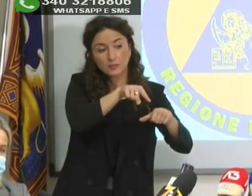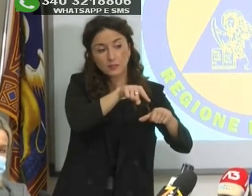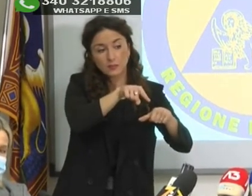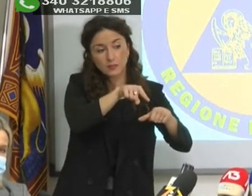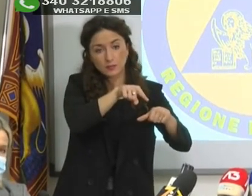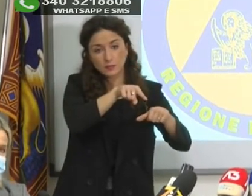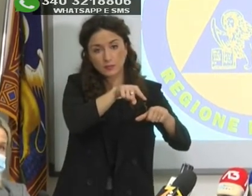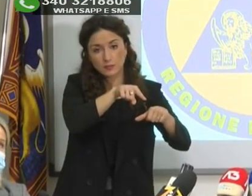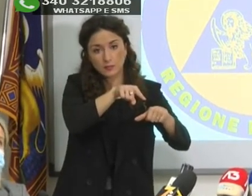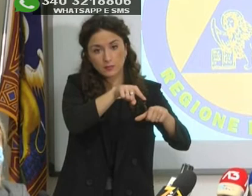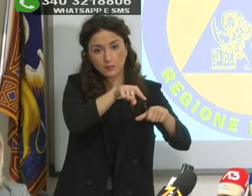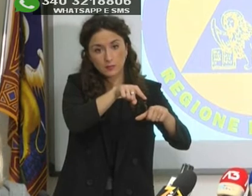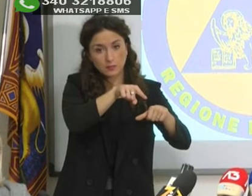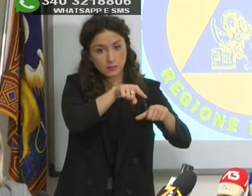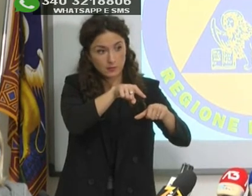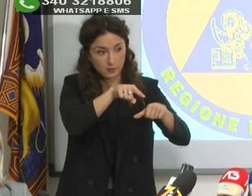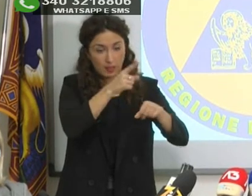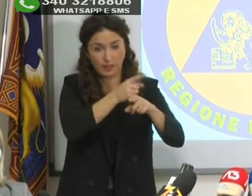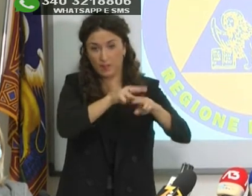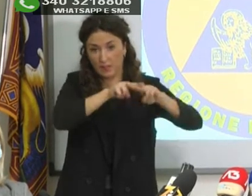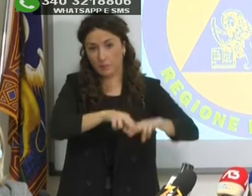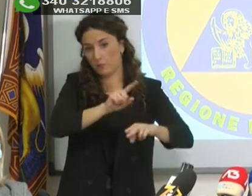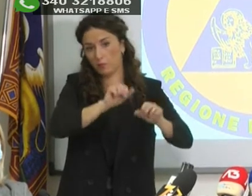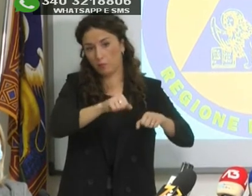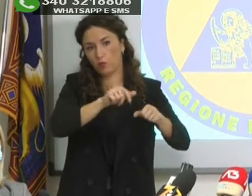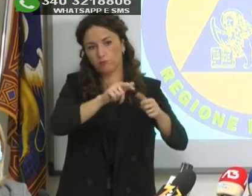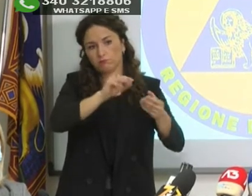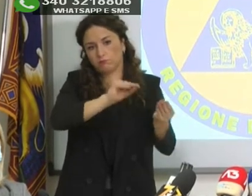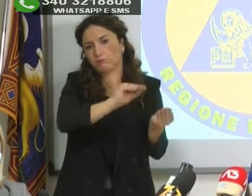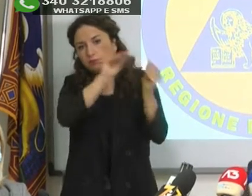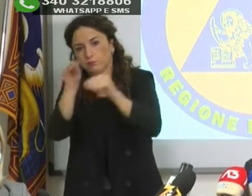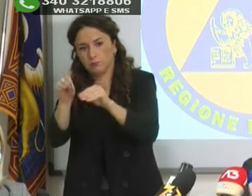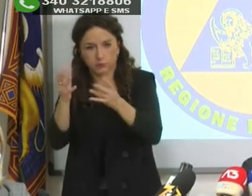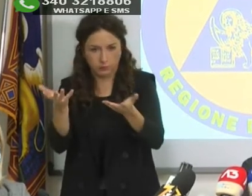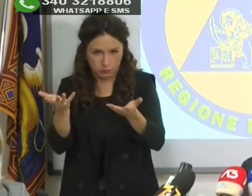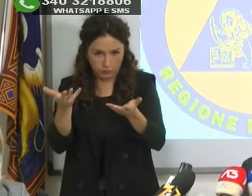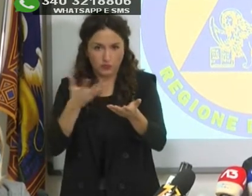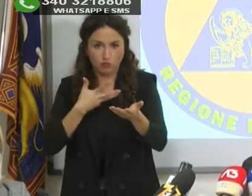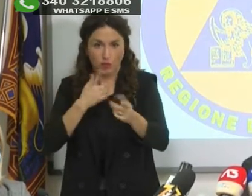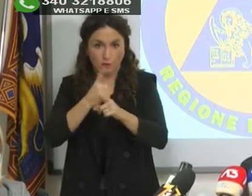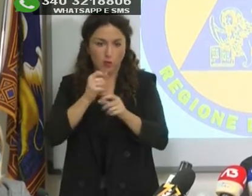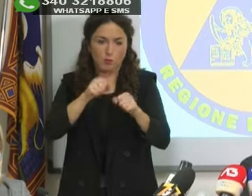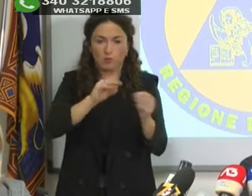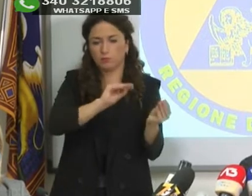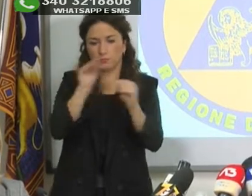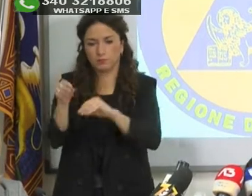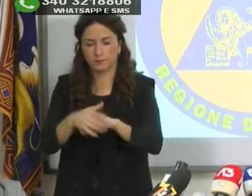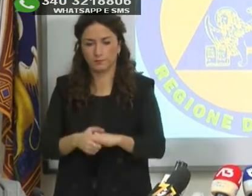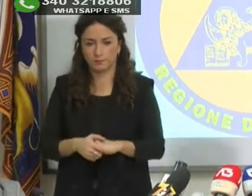necessariamente... Ti curano in quella ULS, insomma, qualora ci sia una criticità, puoi andare in ospedali di altre ULS.